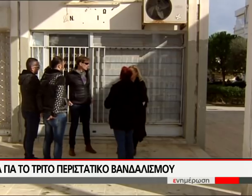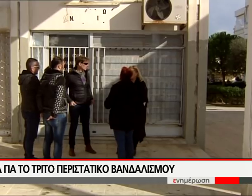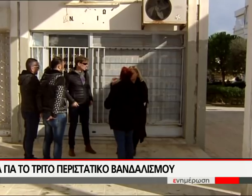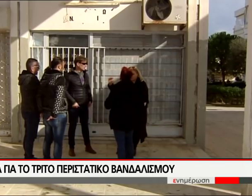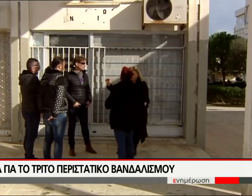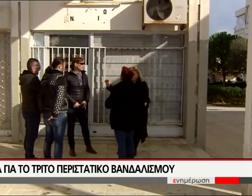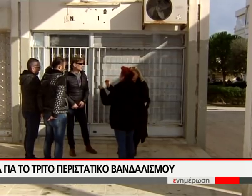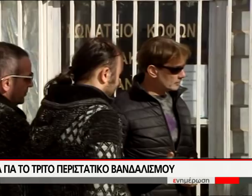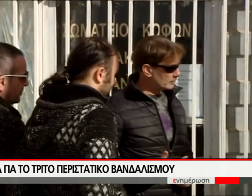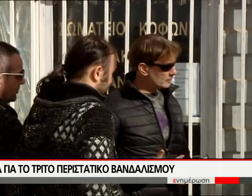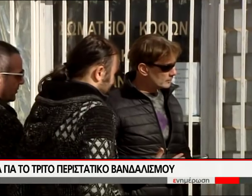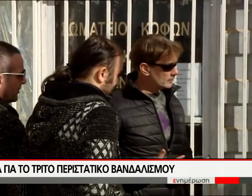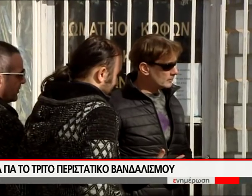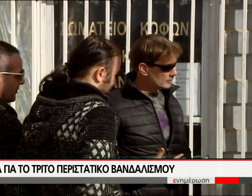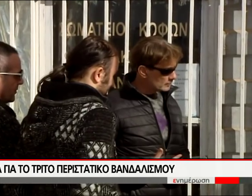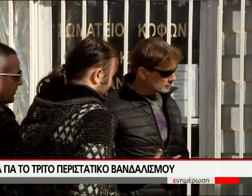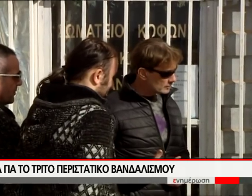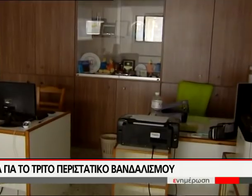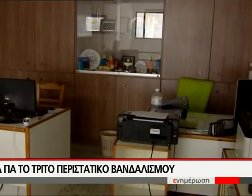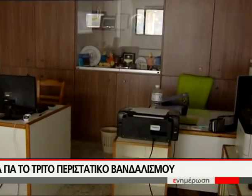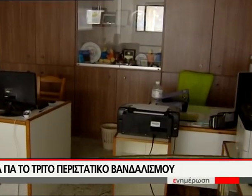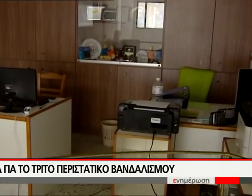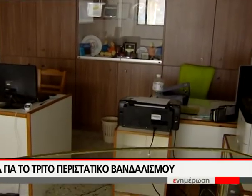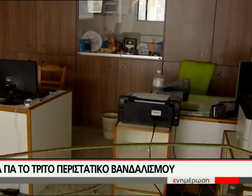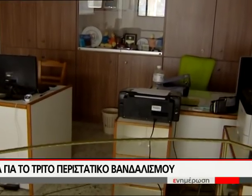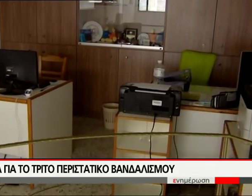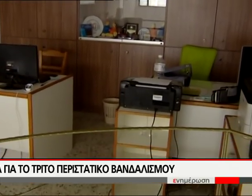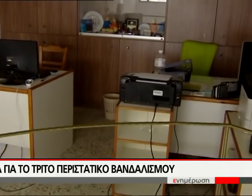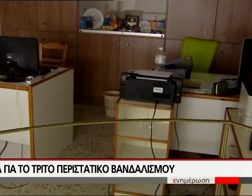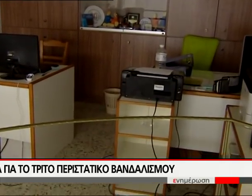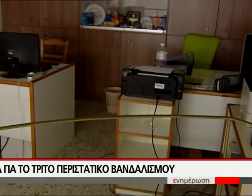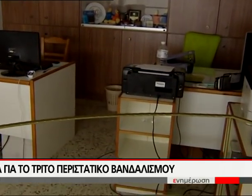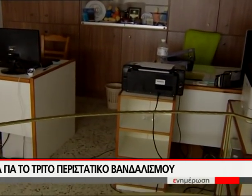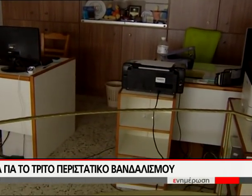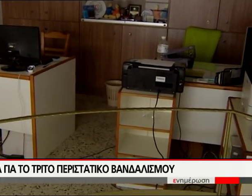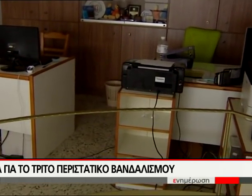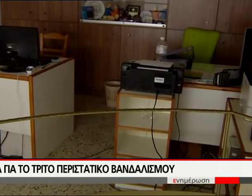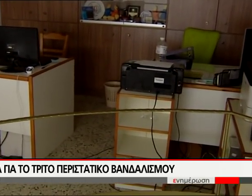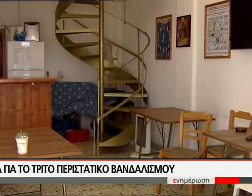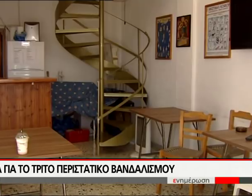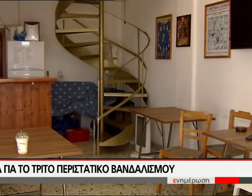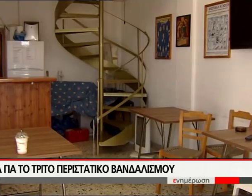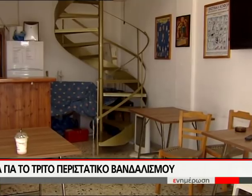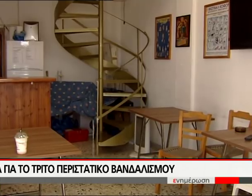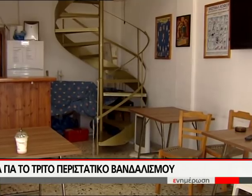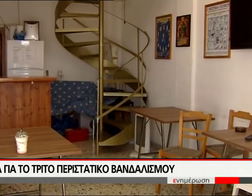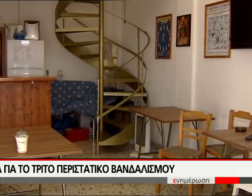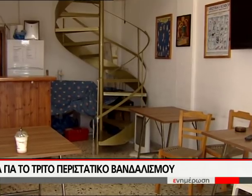ζητούν από το Δήμο Ηρακλείου είναι να τους παραχωρήσει ένα νέο και μεγαλύτερο χώρο σε άλλη περιοχή, καθώς ο συγκεκριμένος, εκτός